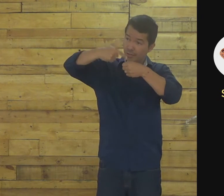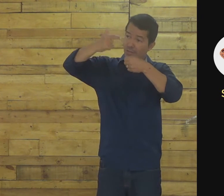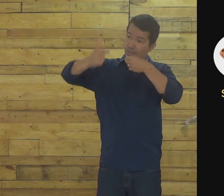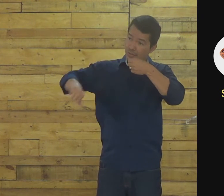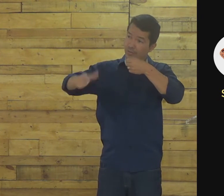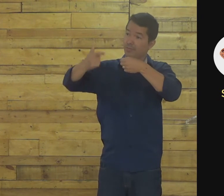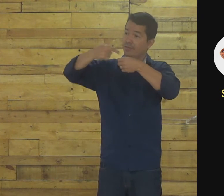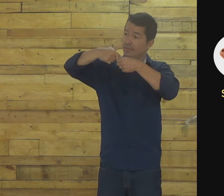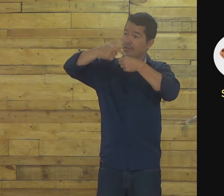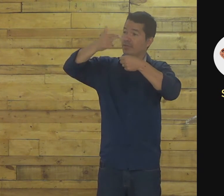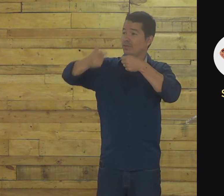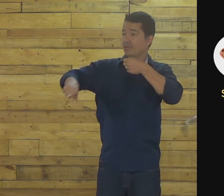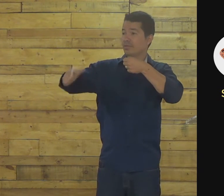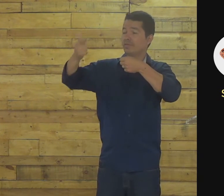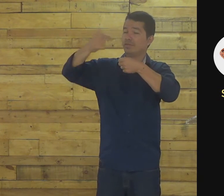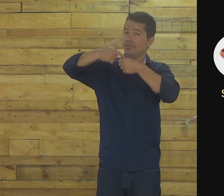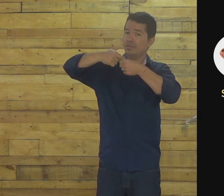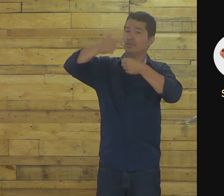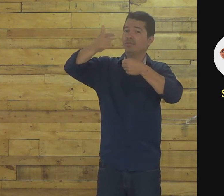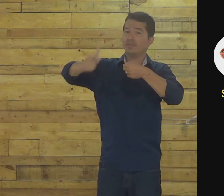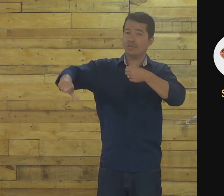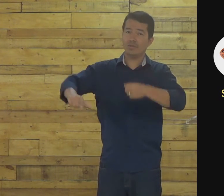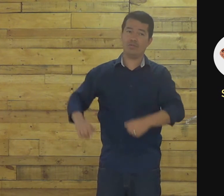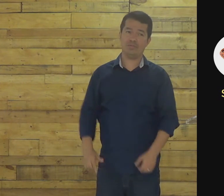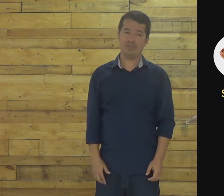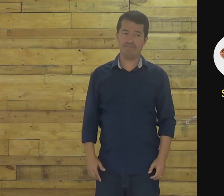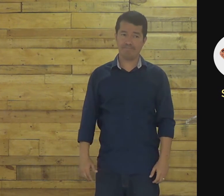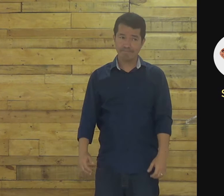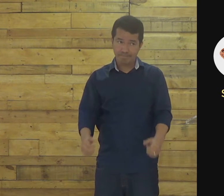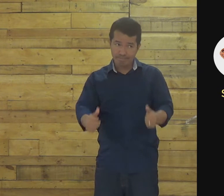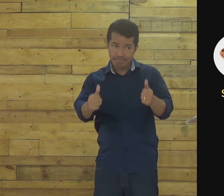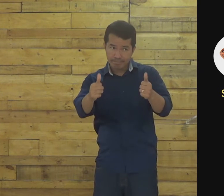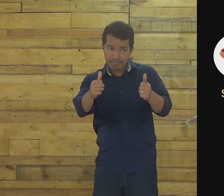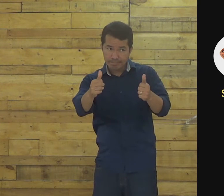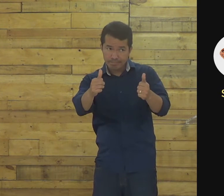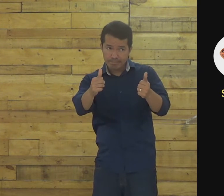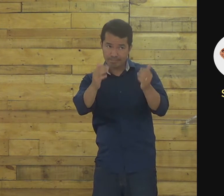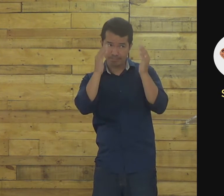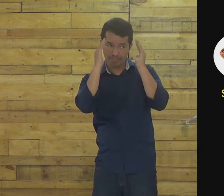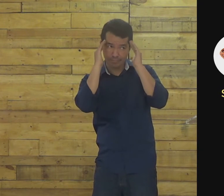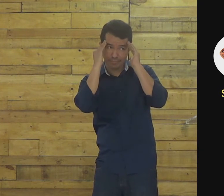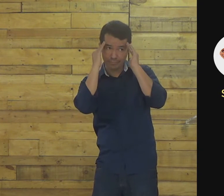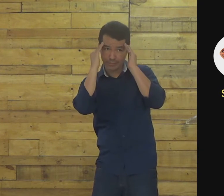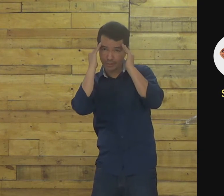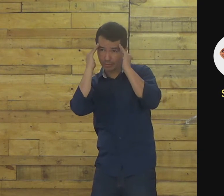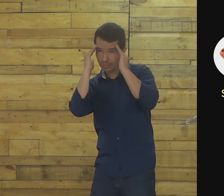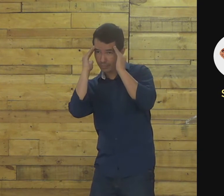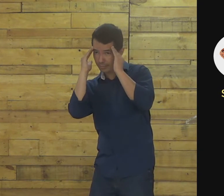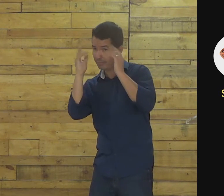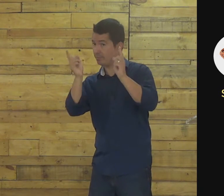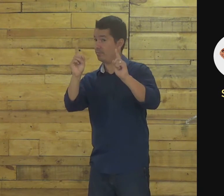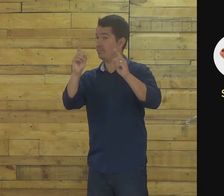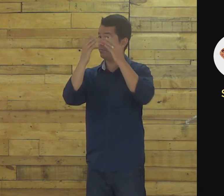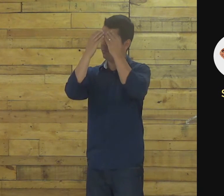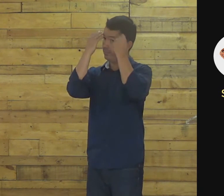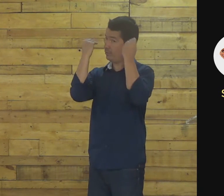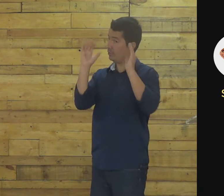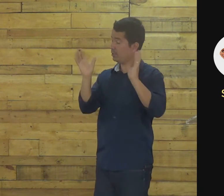Eu e você, nós precisamos nos reabastecer. Tá certo?